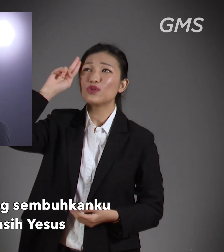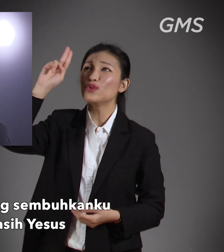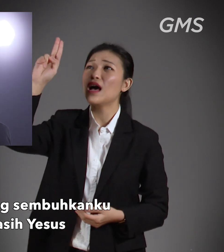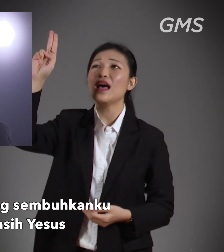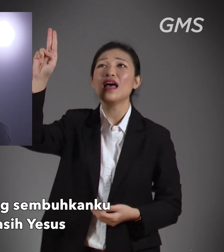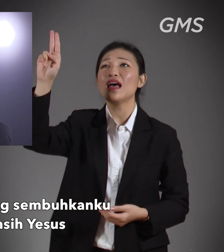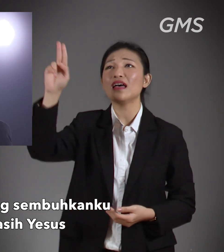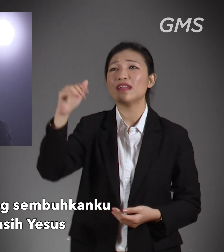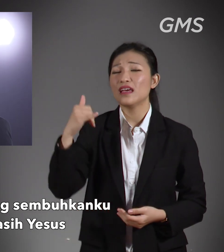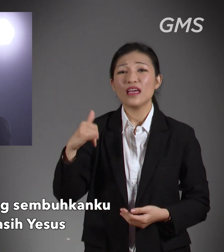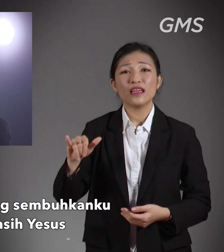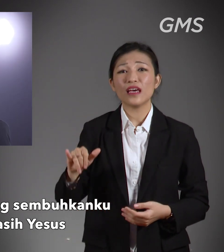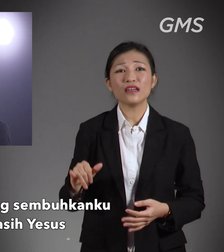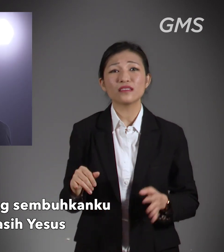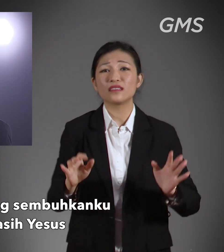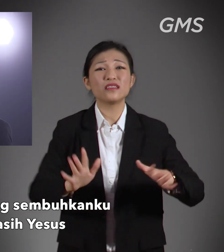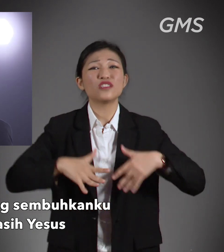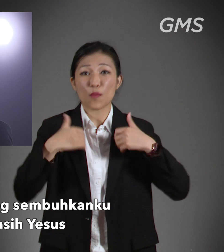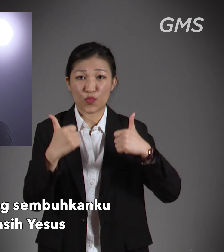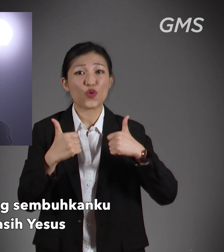Kau Tuhan yang